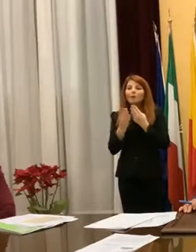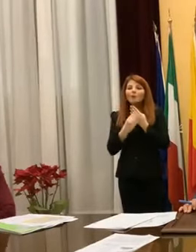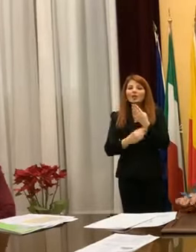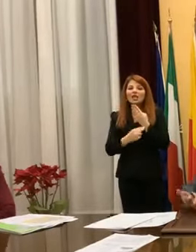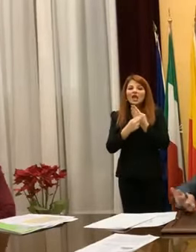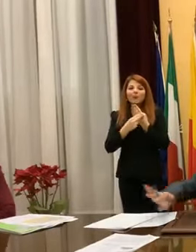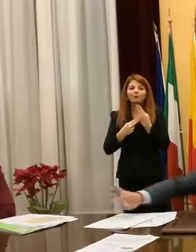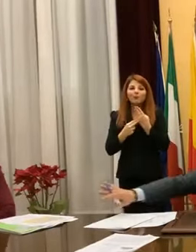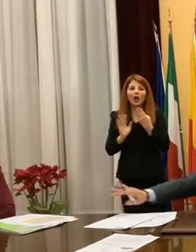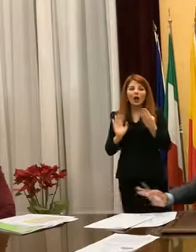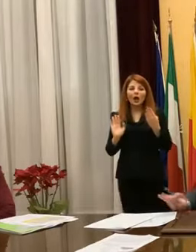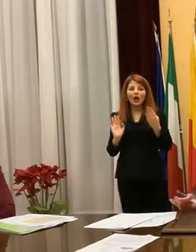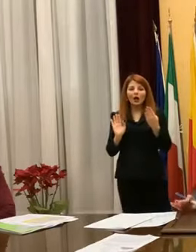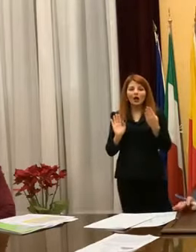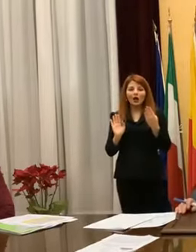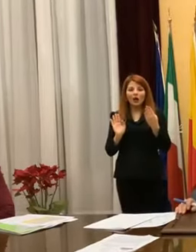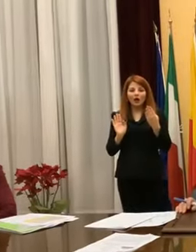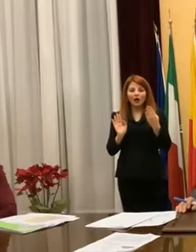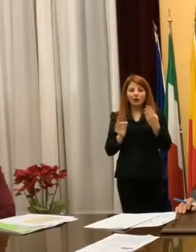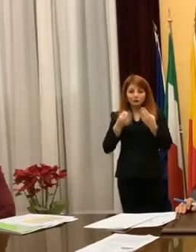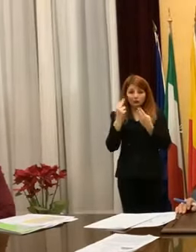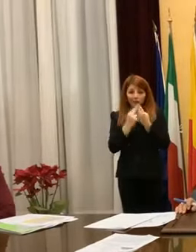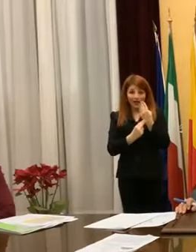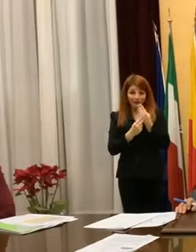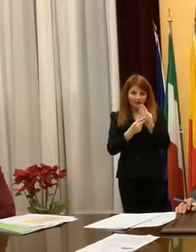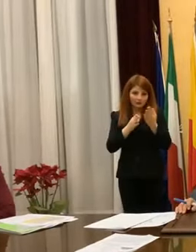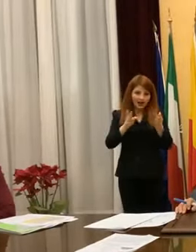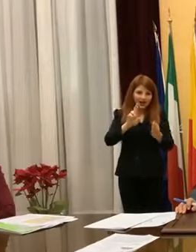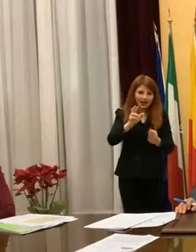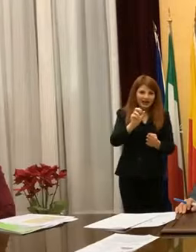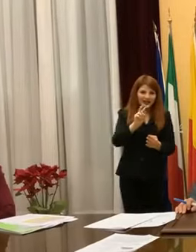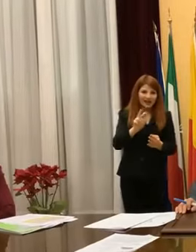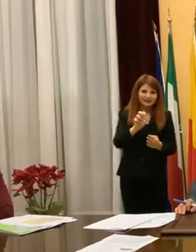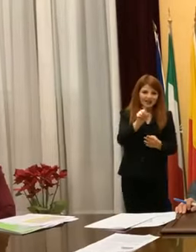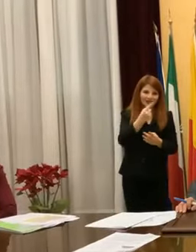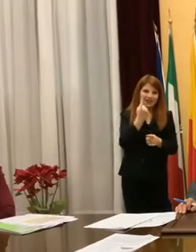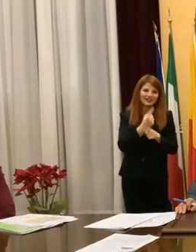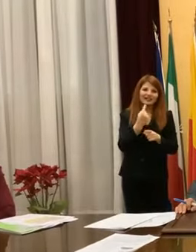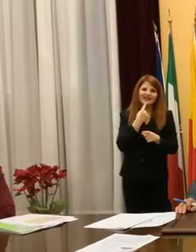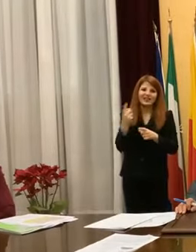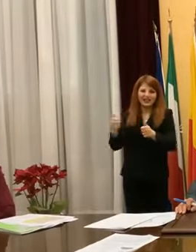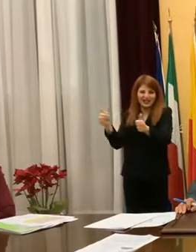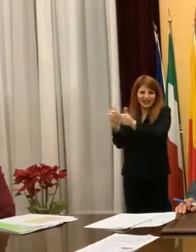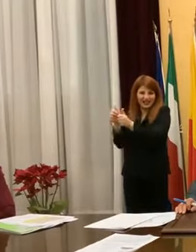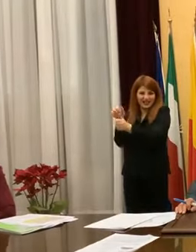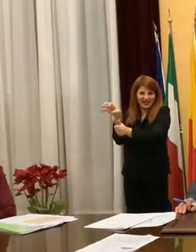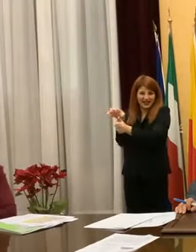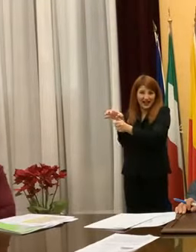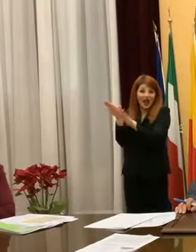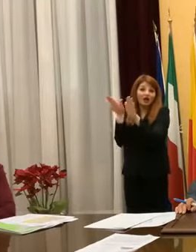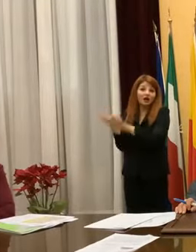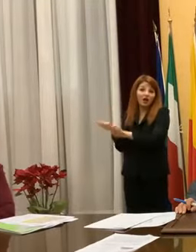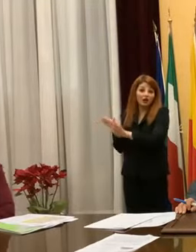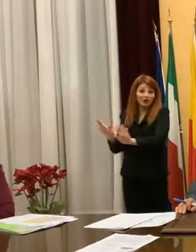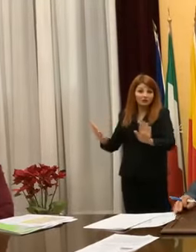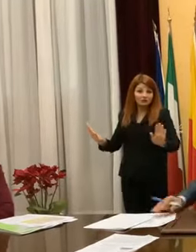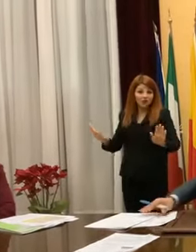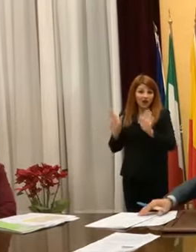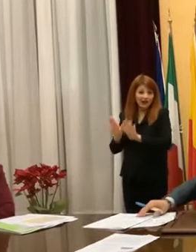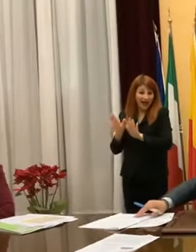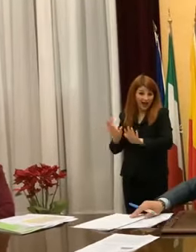perché li tiro tutti io in queste esposte. E delle tue intimidazioni, ti dico